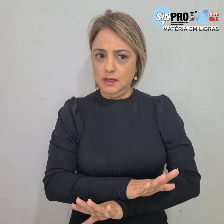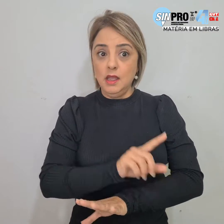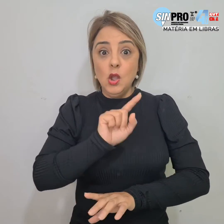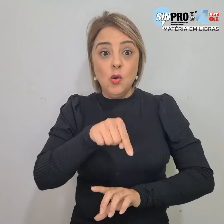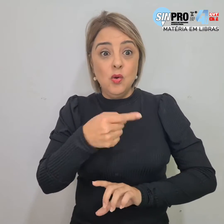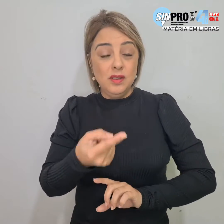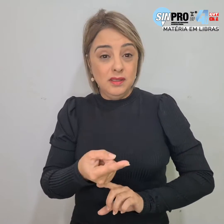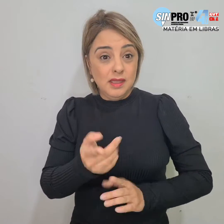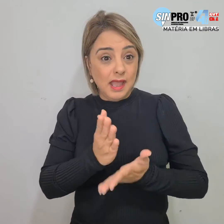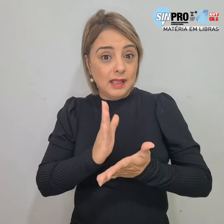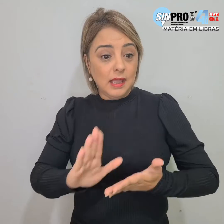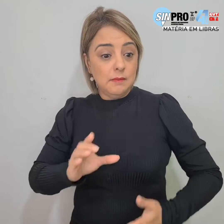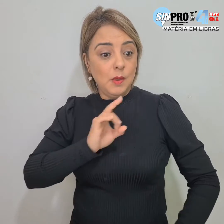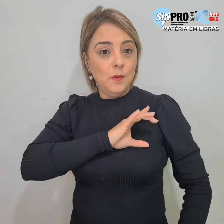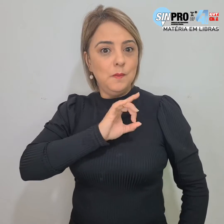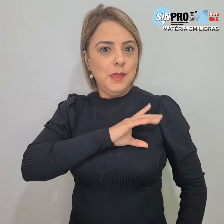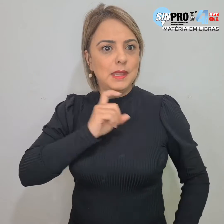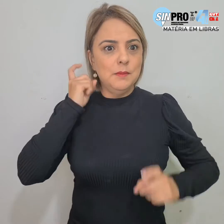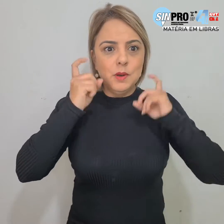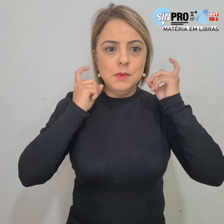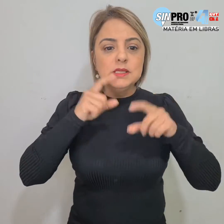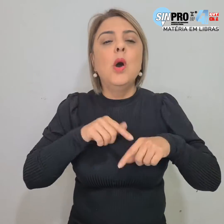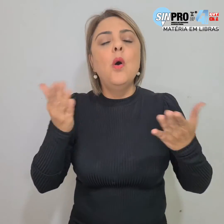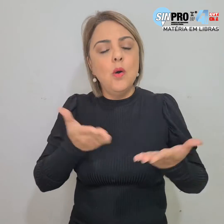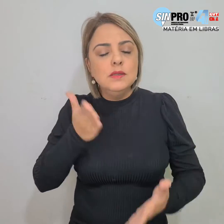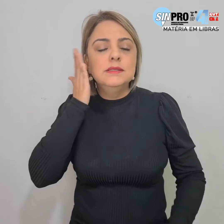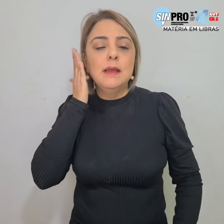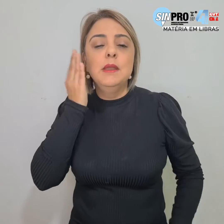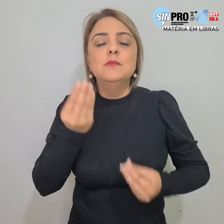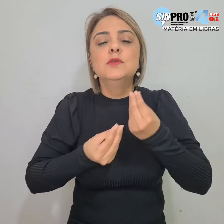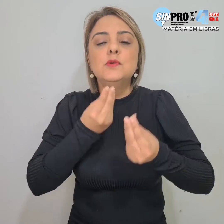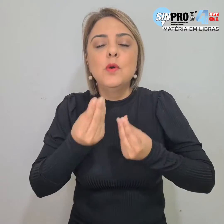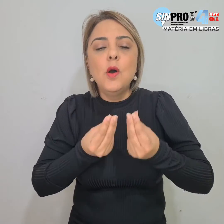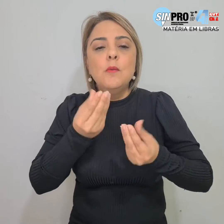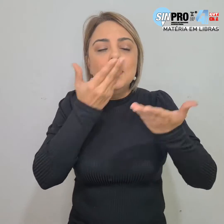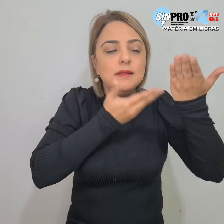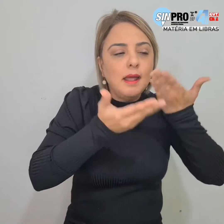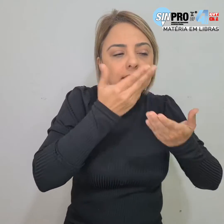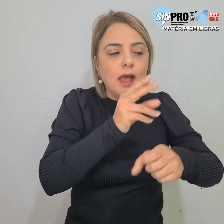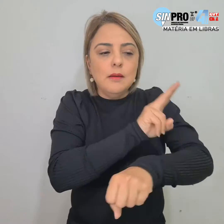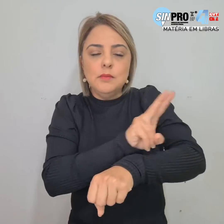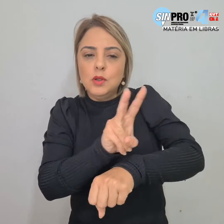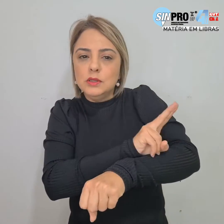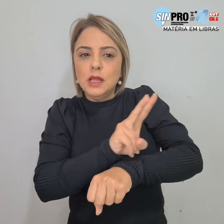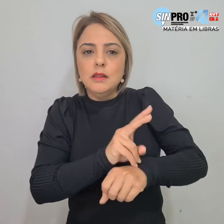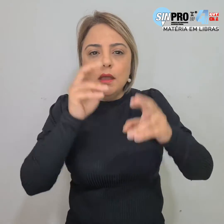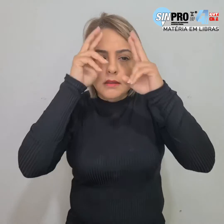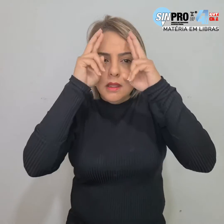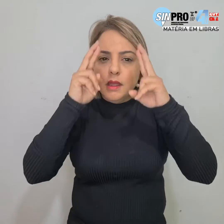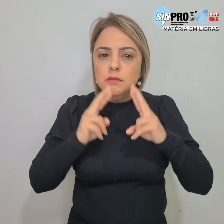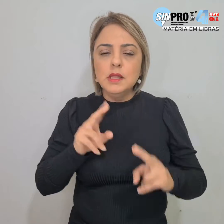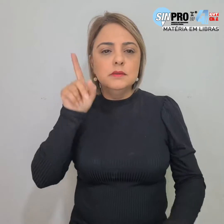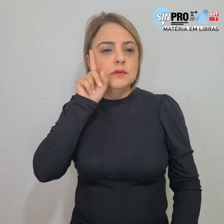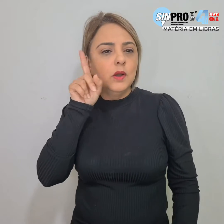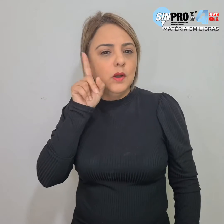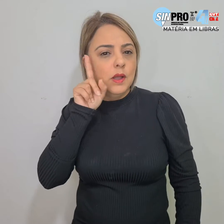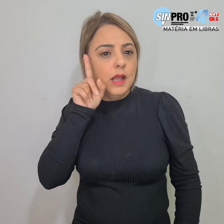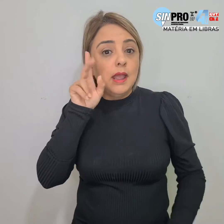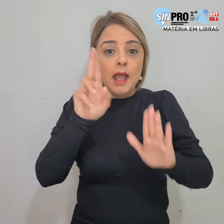medo. Hoje sabemos lidar, tratar, nos proteger, respeitando as rotinas, as regras e os